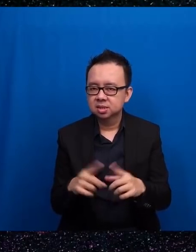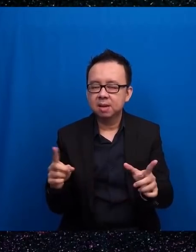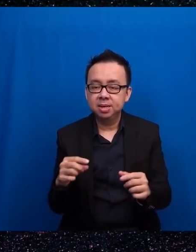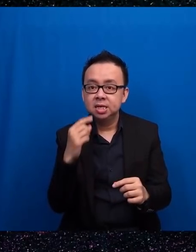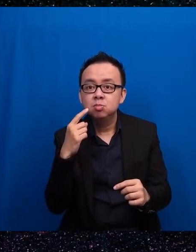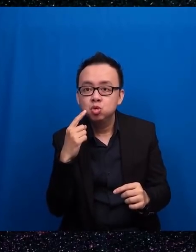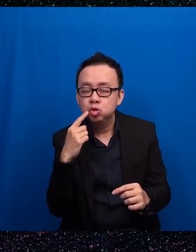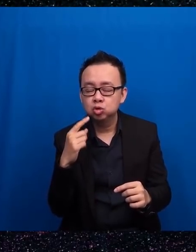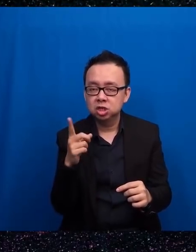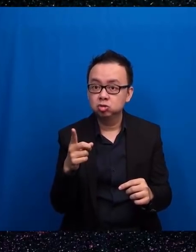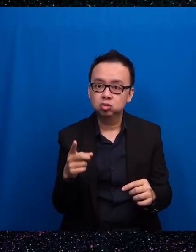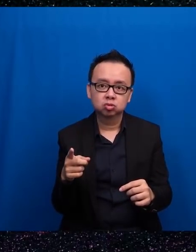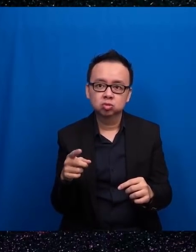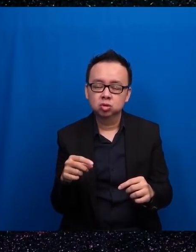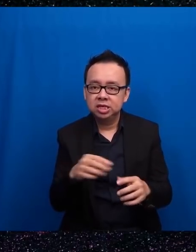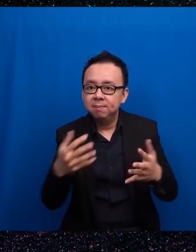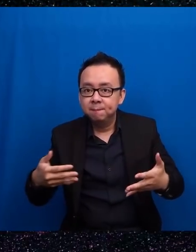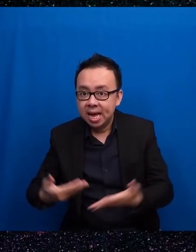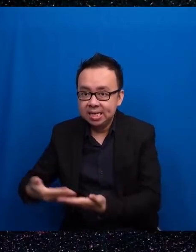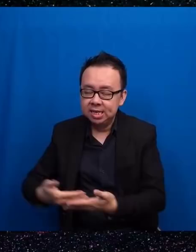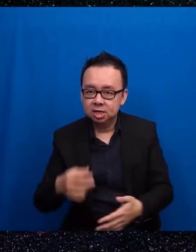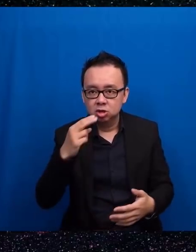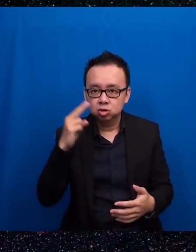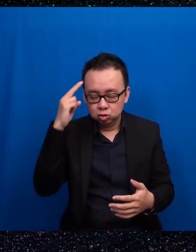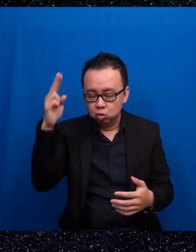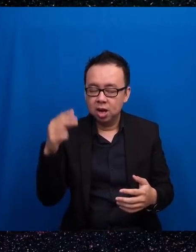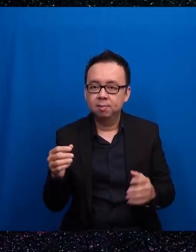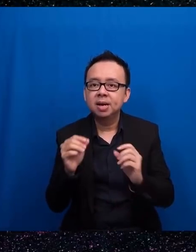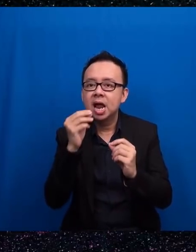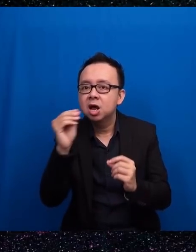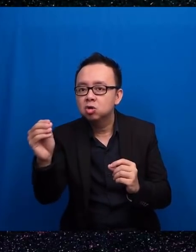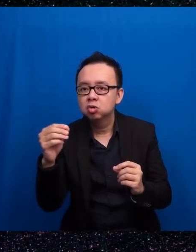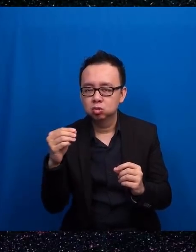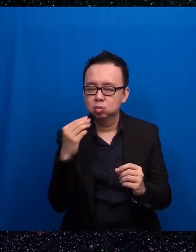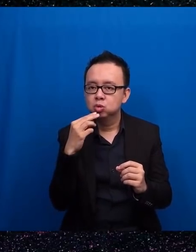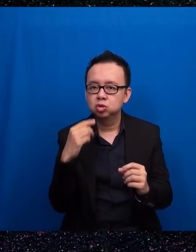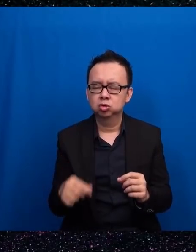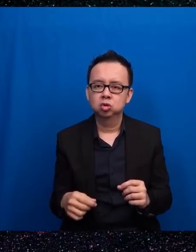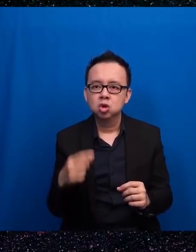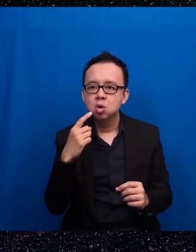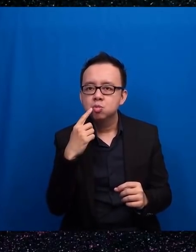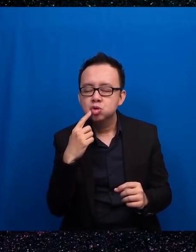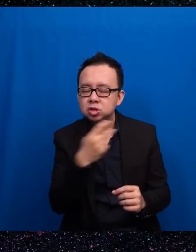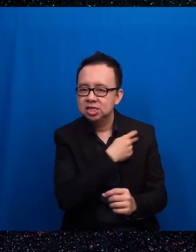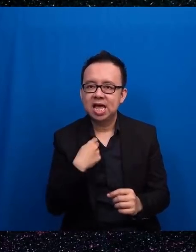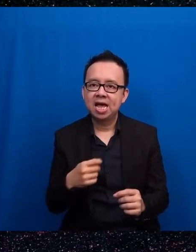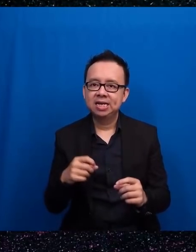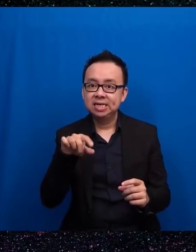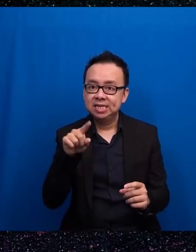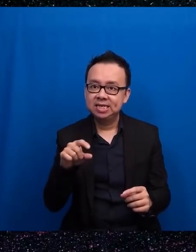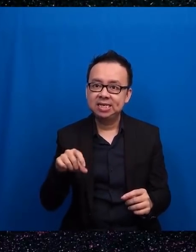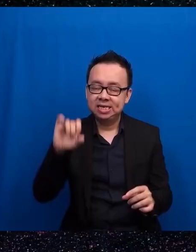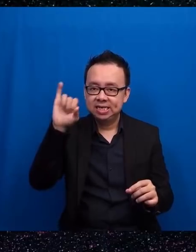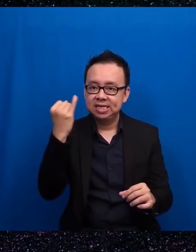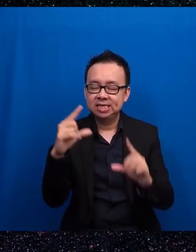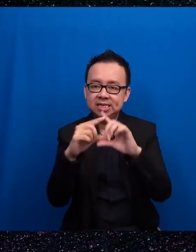di mulut bayi pun Tuhan taruh firman, kekuatan untuk membungkam mulut musuhnya. Mulut kita itu loh dijaga selama Sabat.